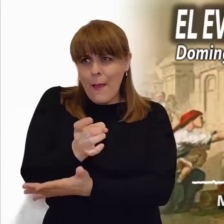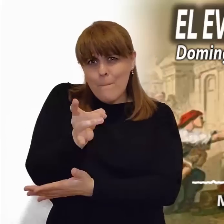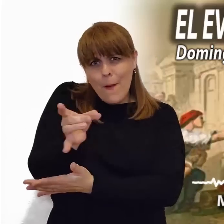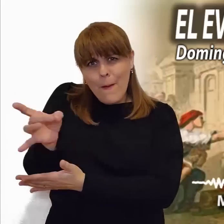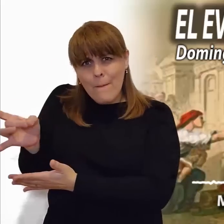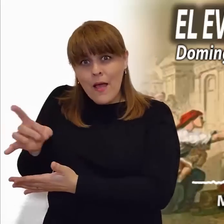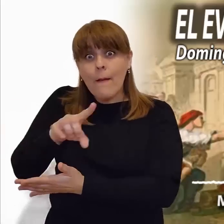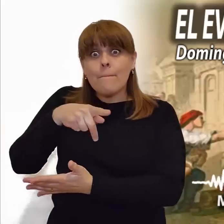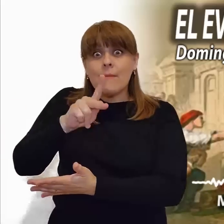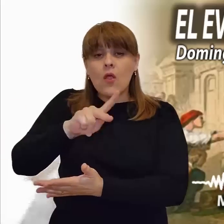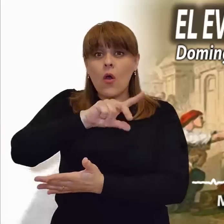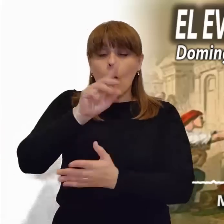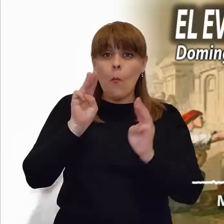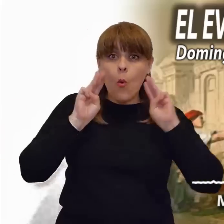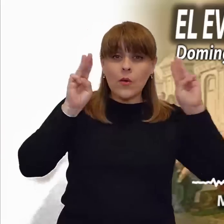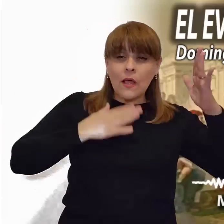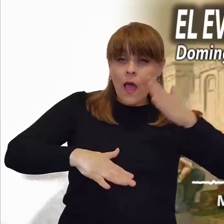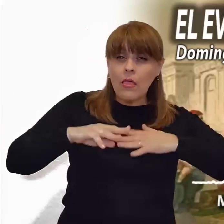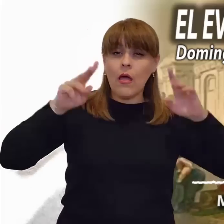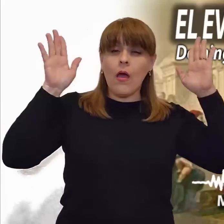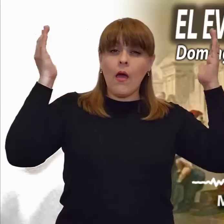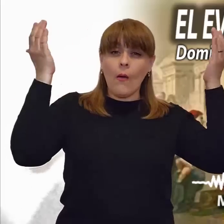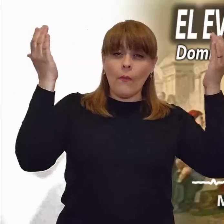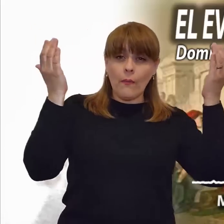cansa y las baja, Amalec se impone.